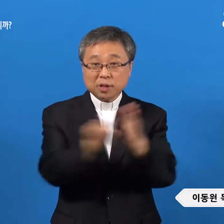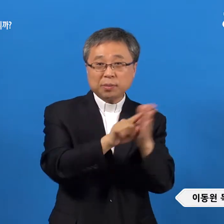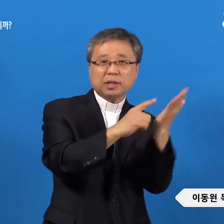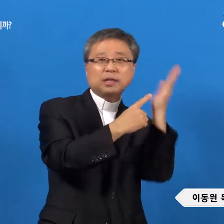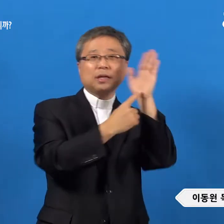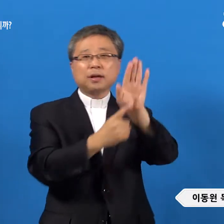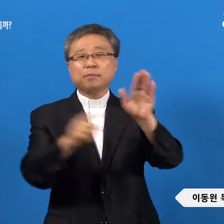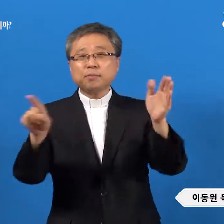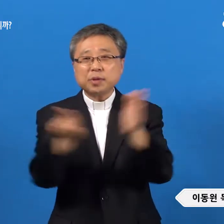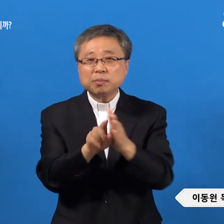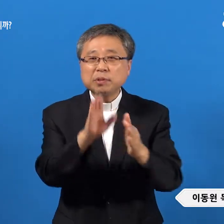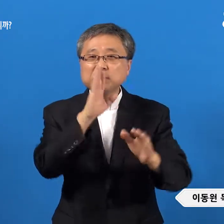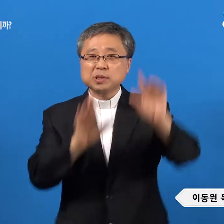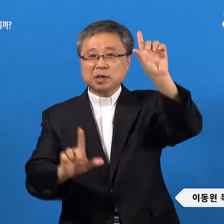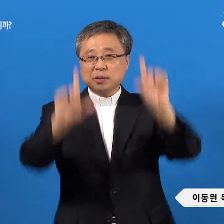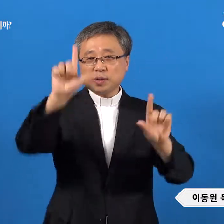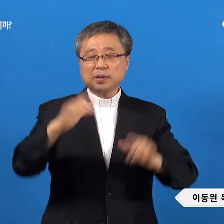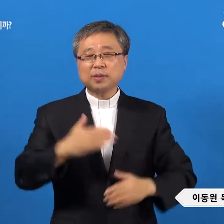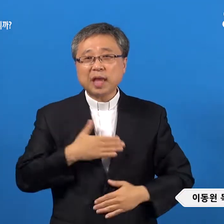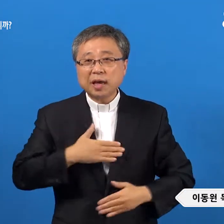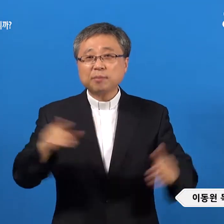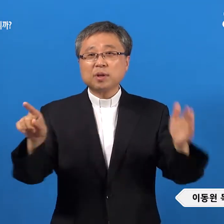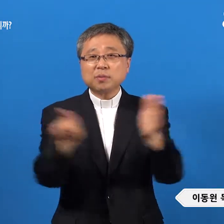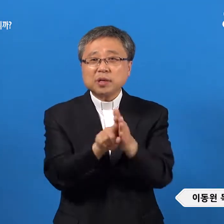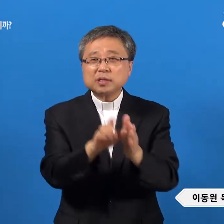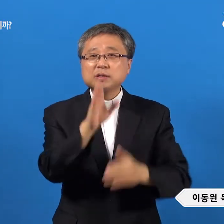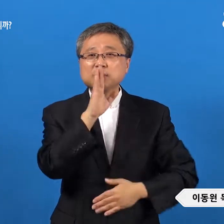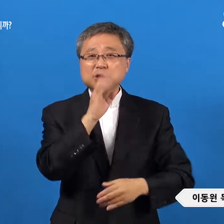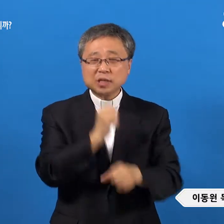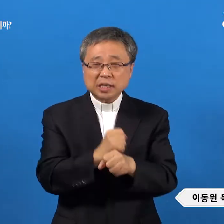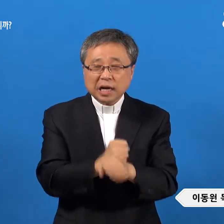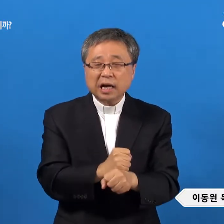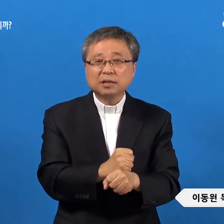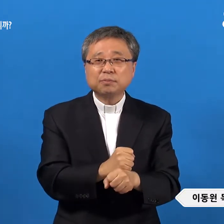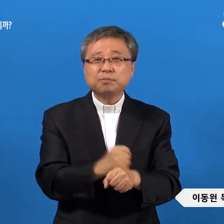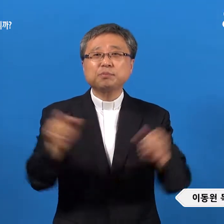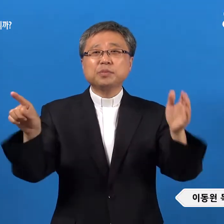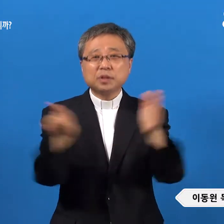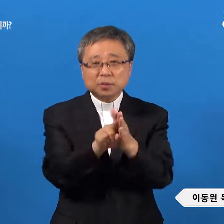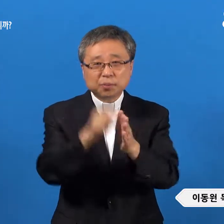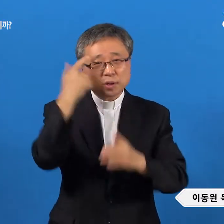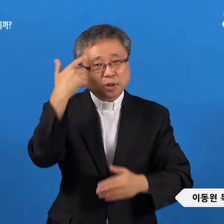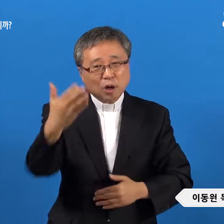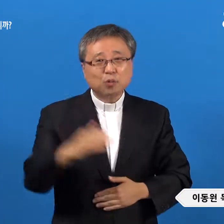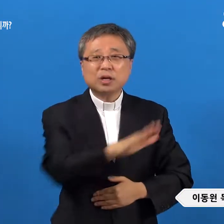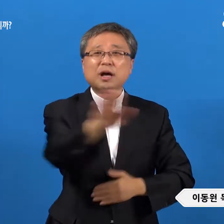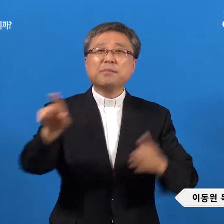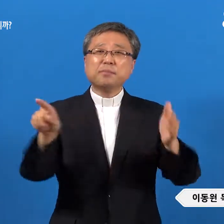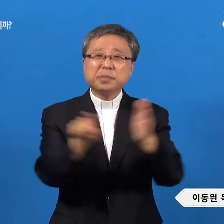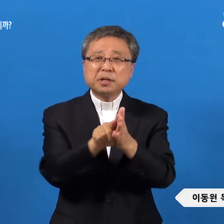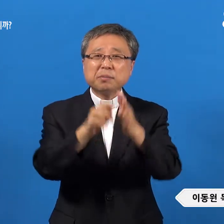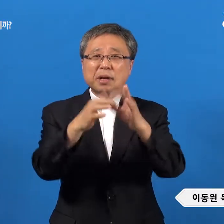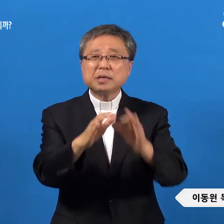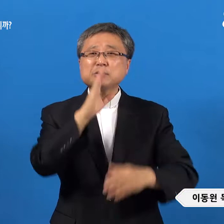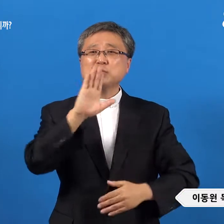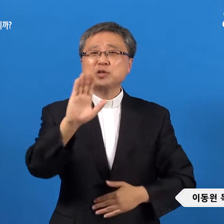실체가, 내 믿음이 얼만큼 진정성 있는 믿음이었는지, 우리는 믿음의 참된